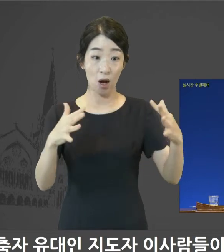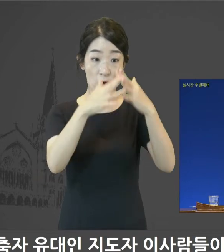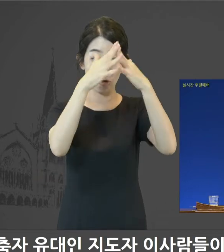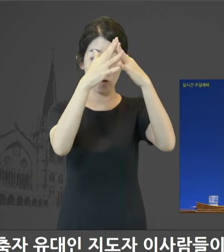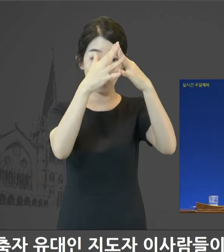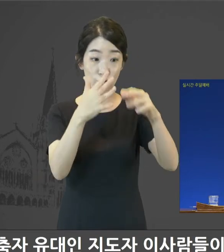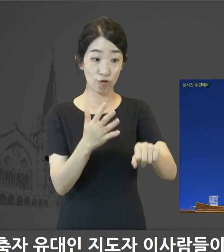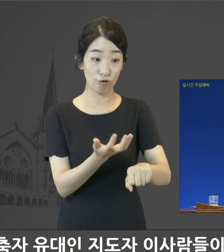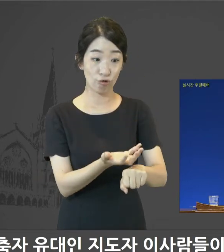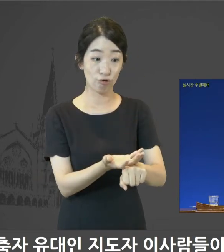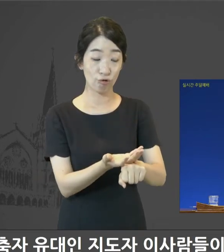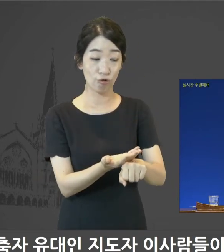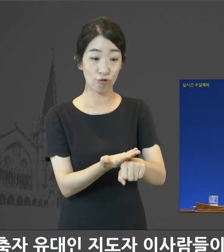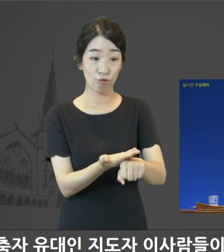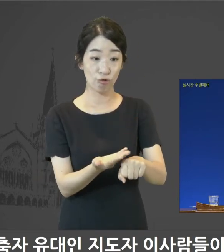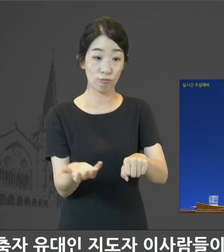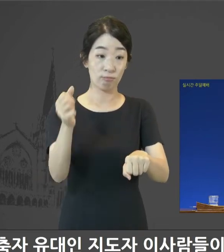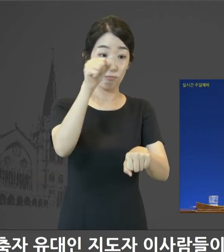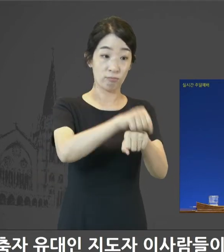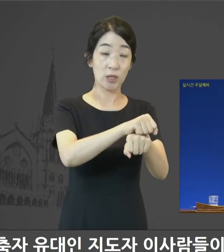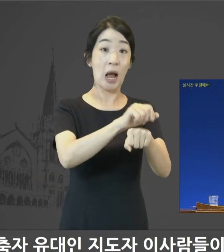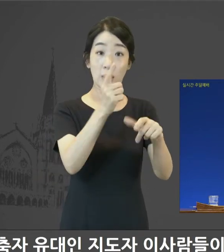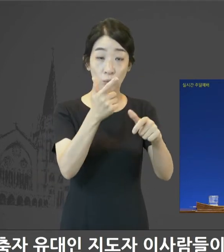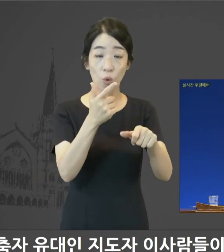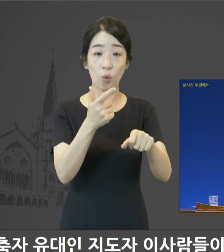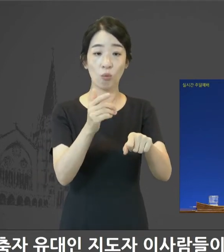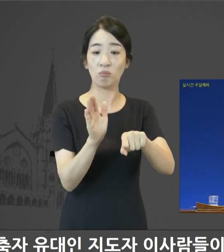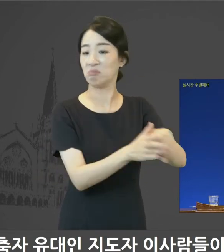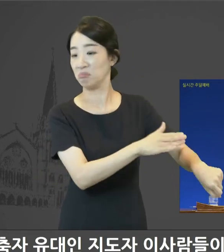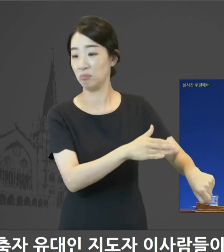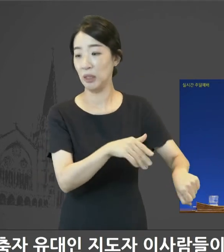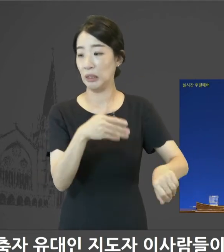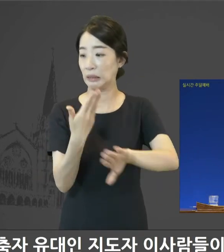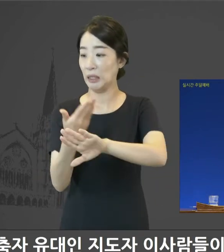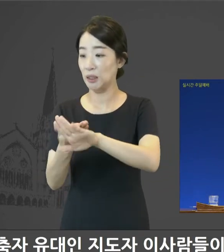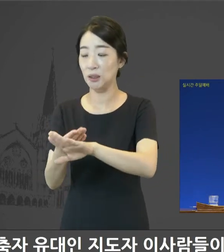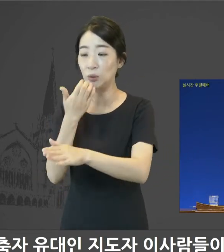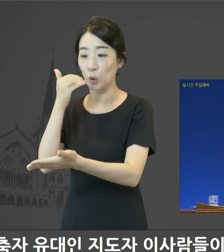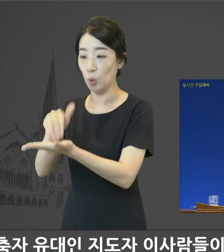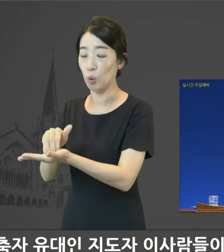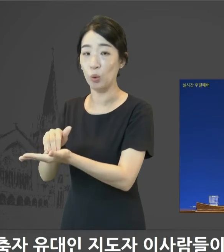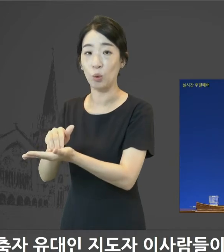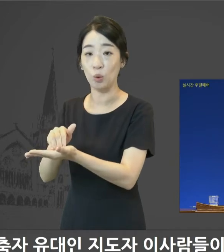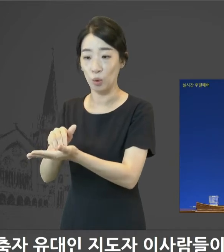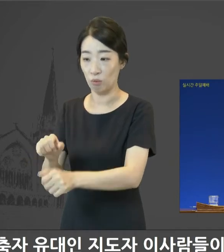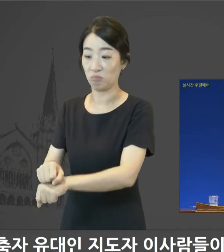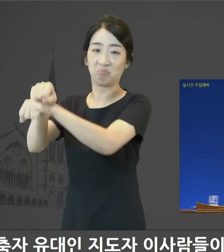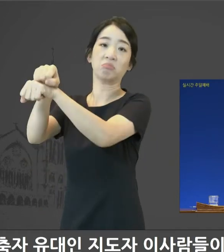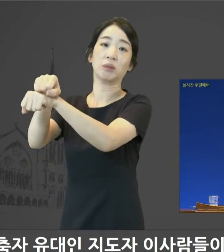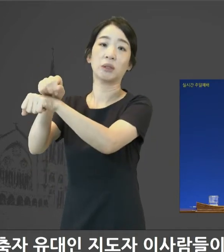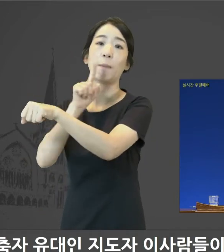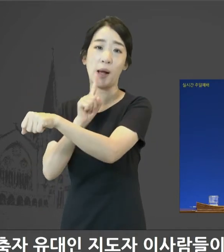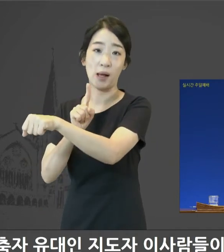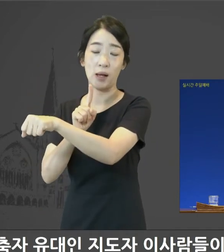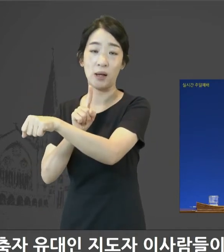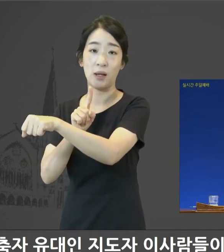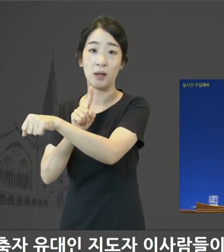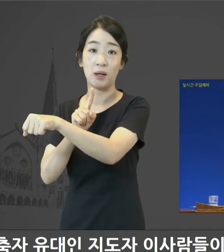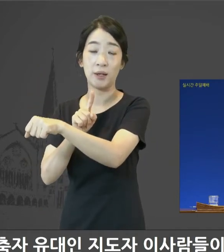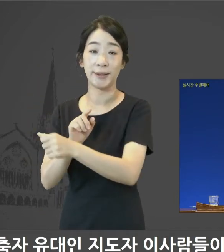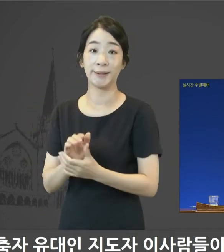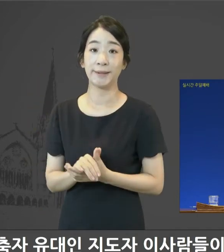밀어버리고 다른 돌에다 세웠다는 거예요. 헛된 돌에, 헛된 기초를 가지고 세웠다는 거예요.